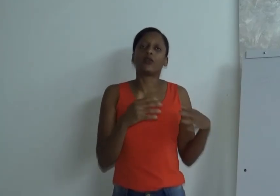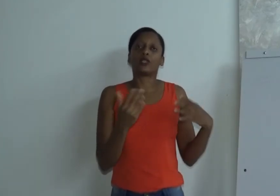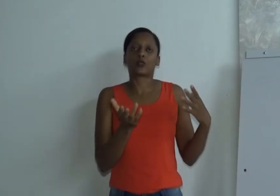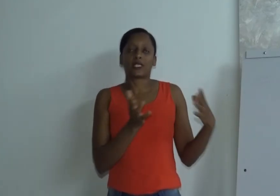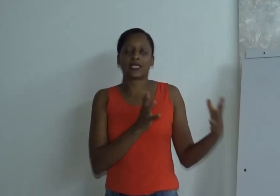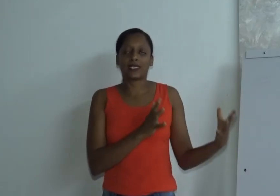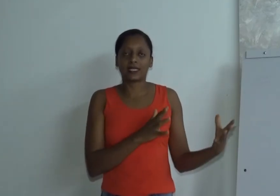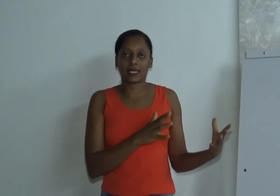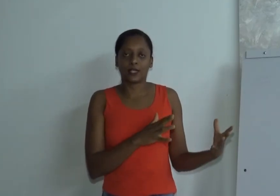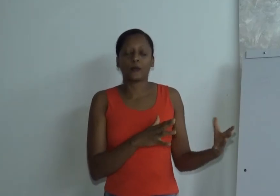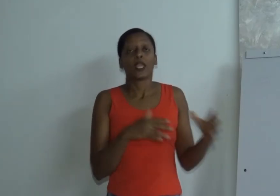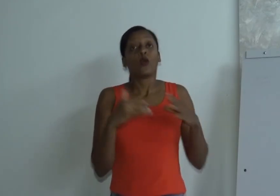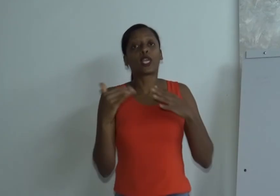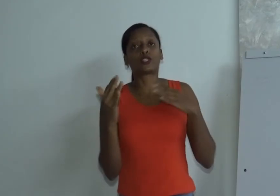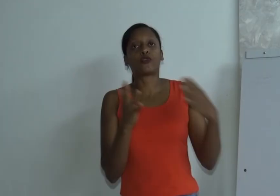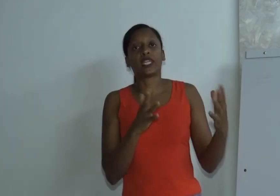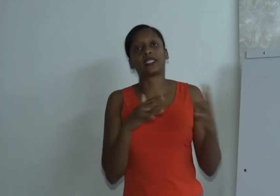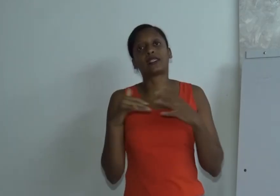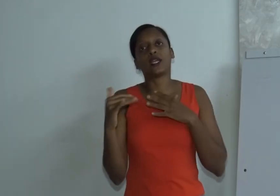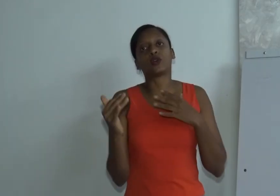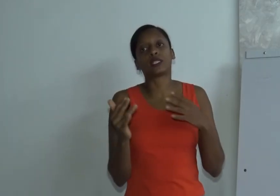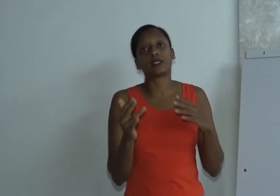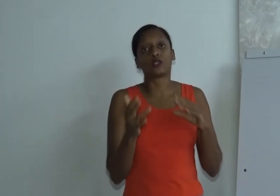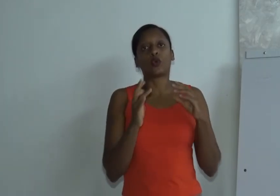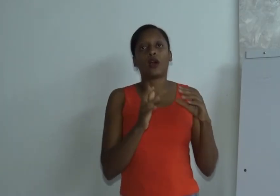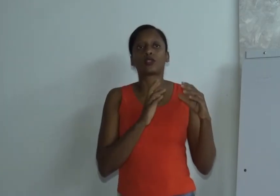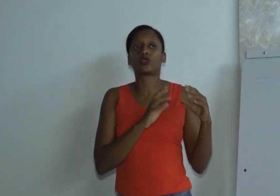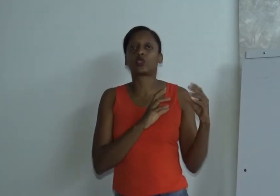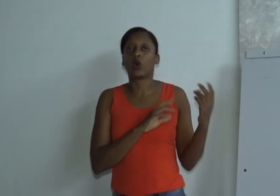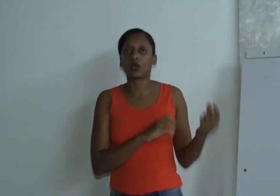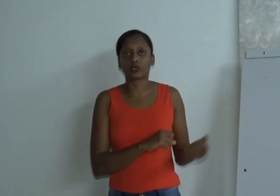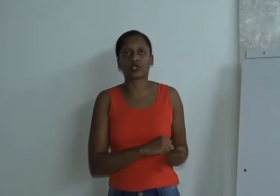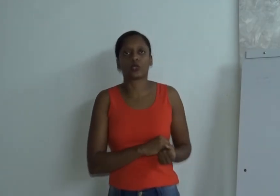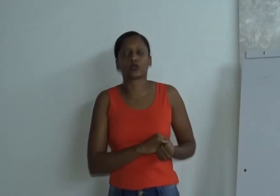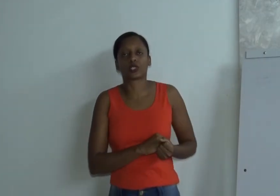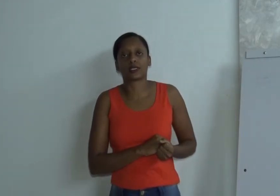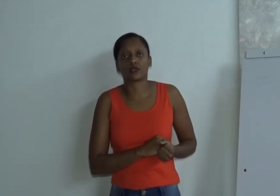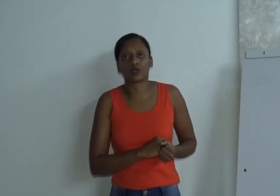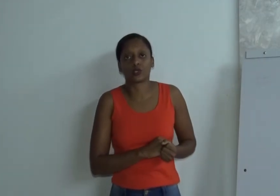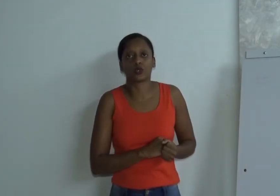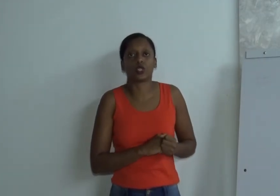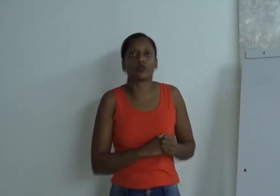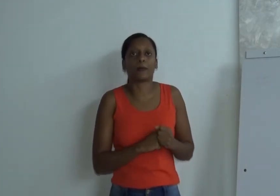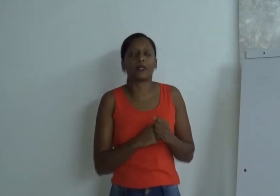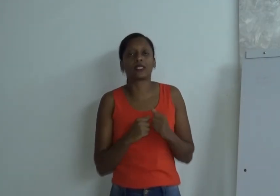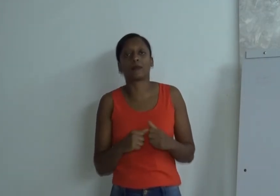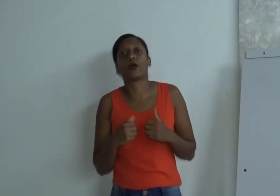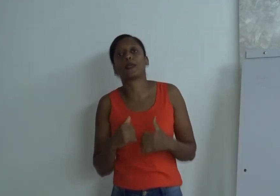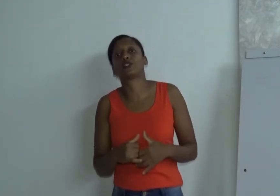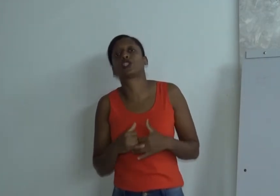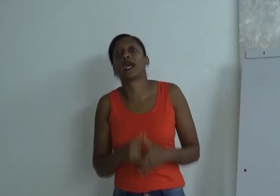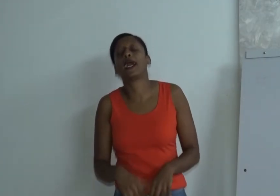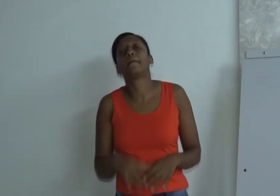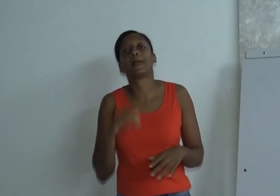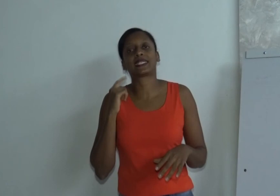que especializado? O que diferencia o tecido ósseo de outros tipos de tecido conjuntivo é principalmente a